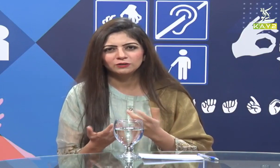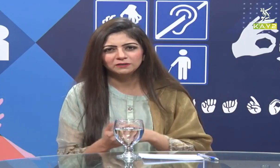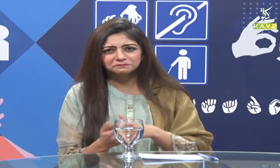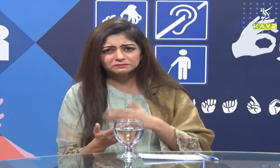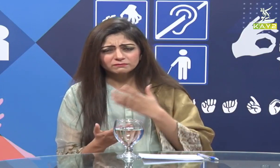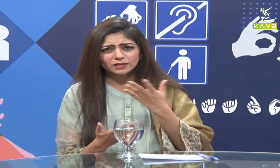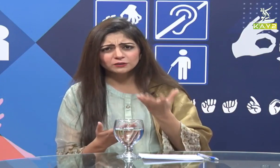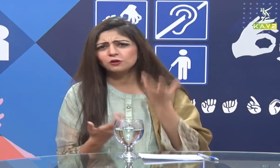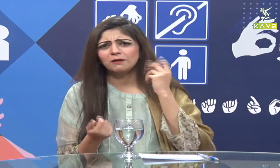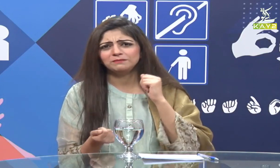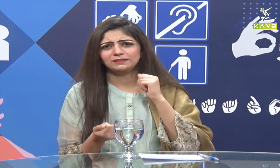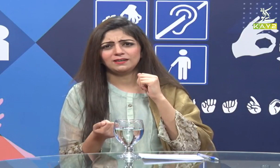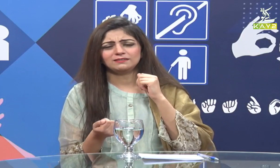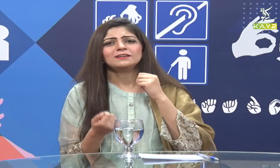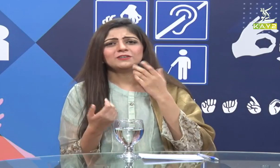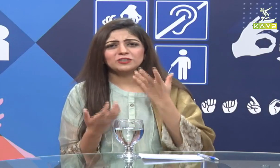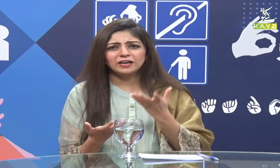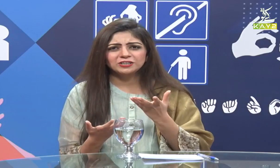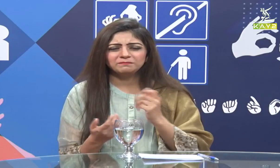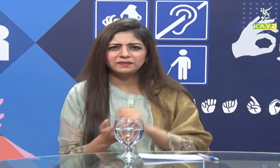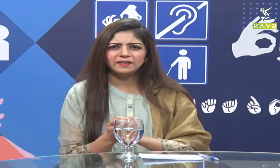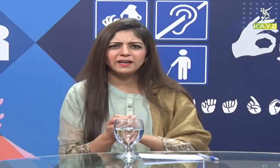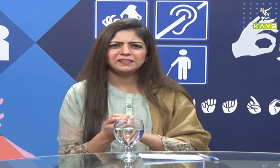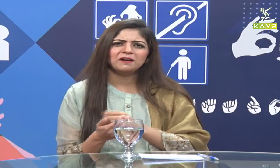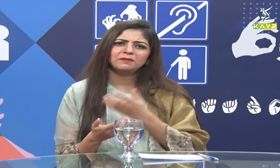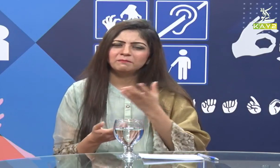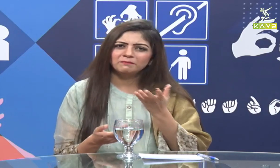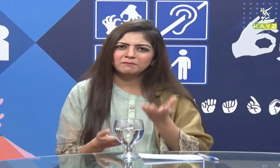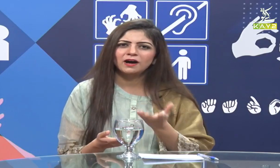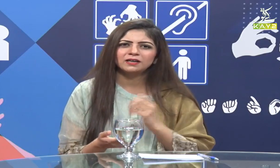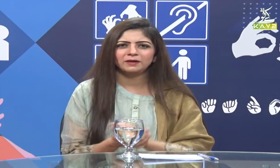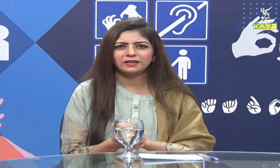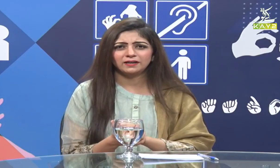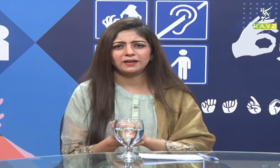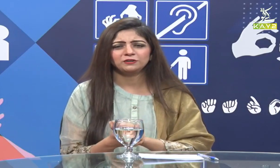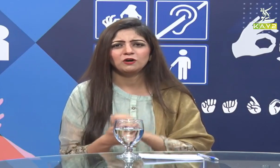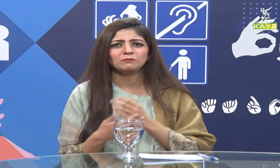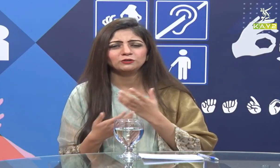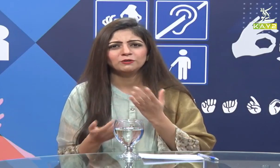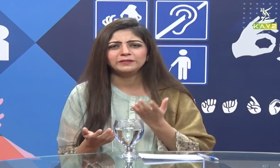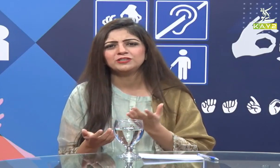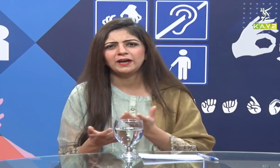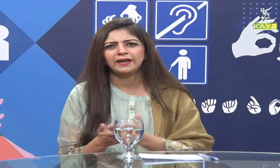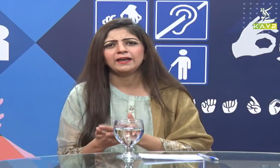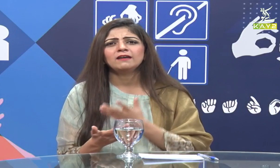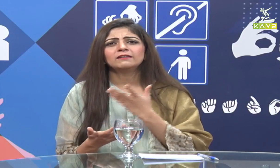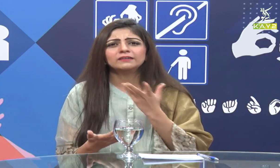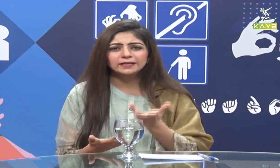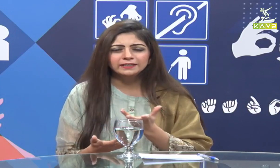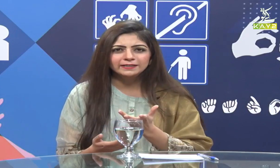होता, तो हम पीते हैं, चाय शाय पीते हैं, या अपने मेहमान हमारे घर आए तो हम उनको भी चाय, ग्रीन